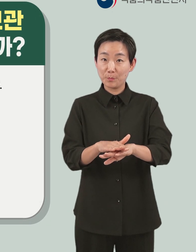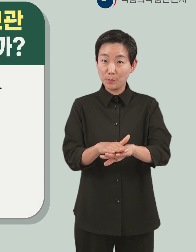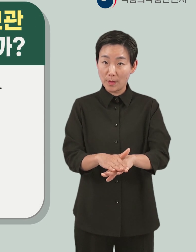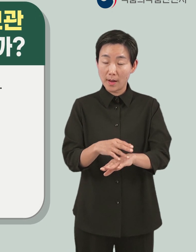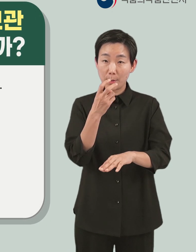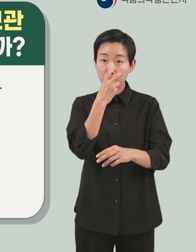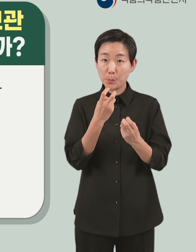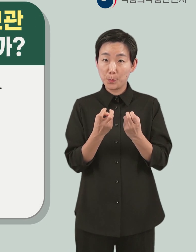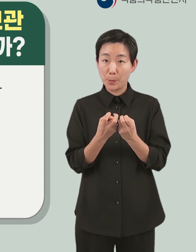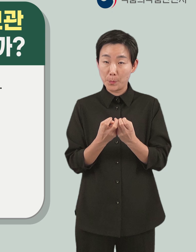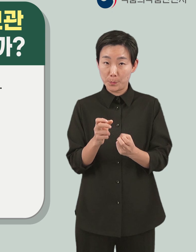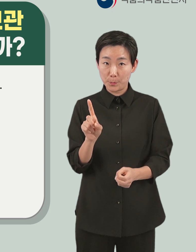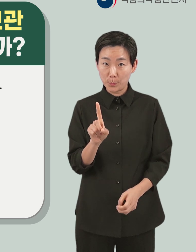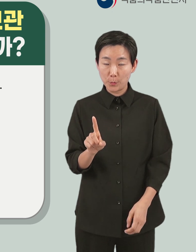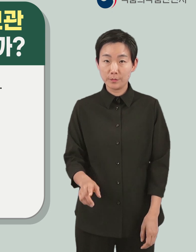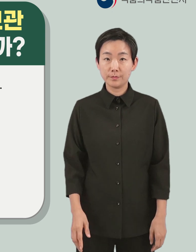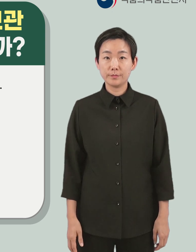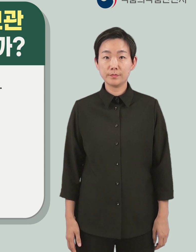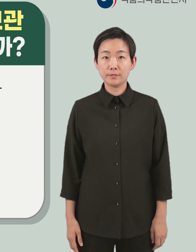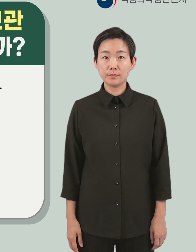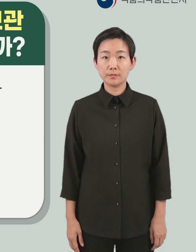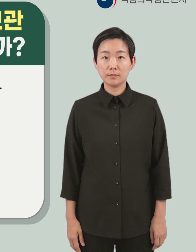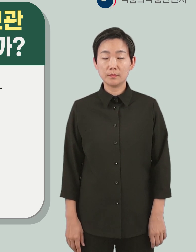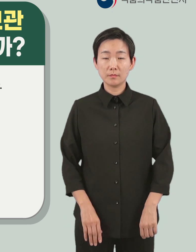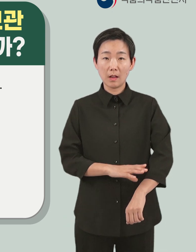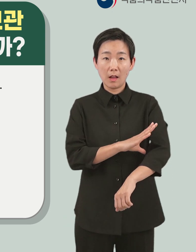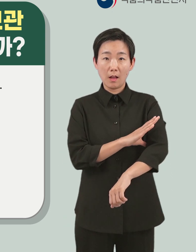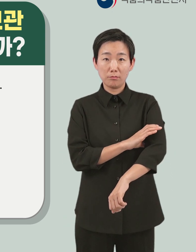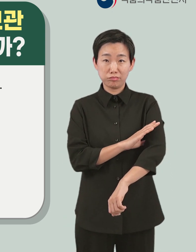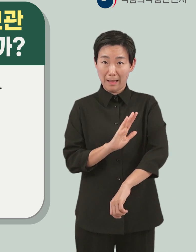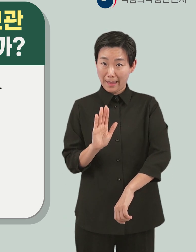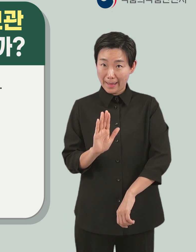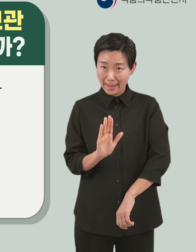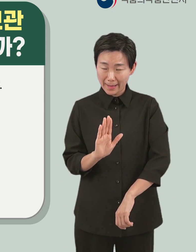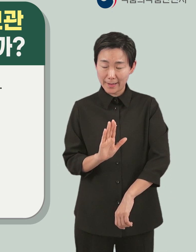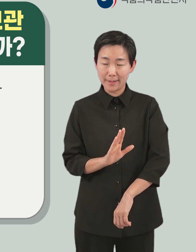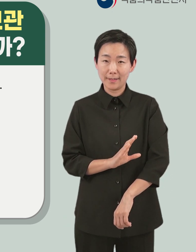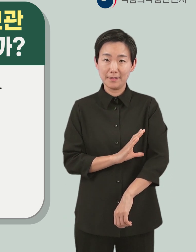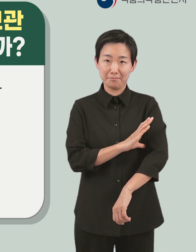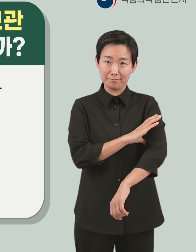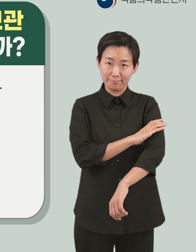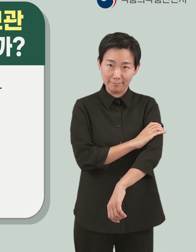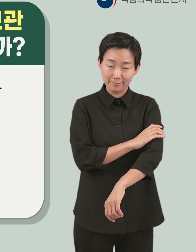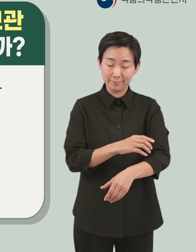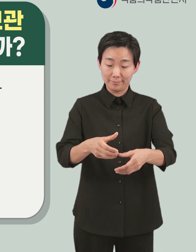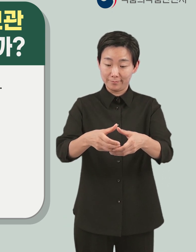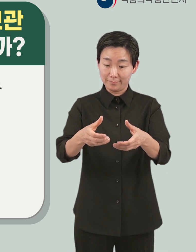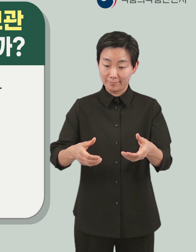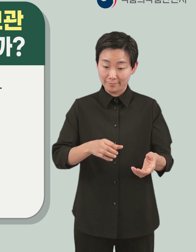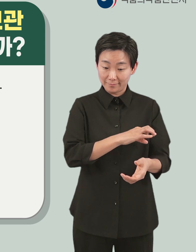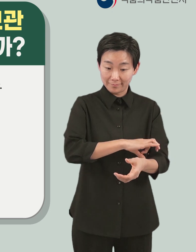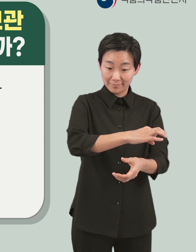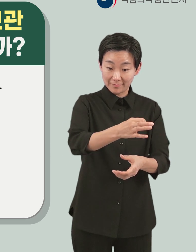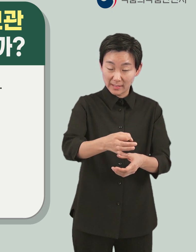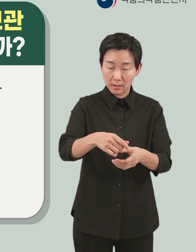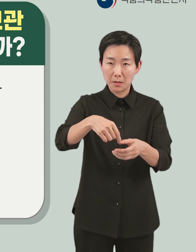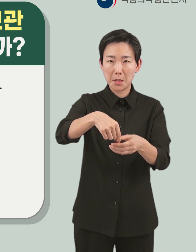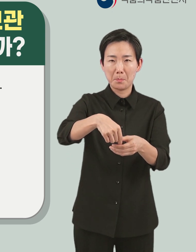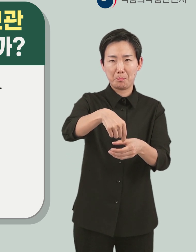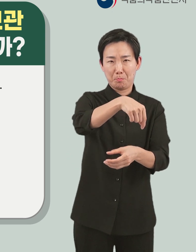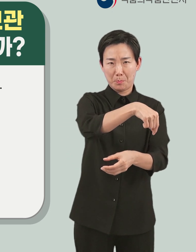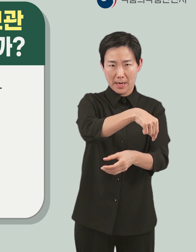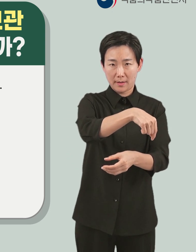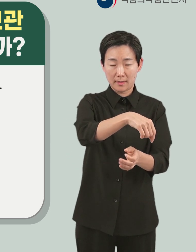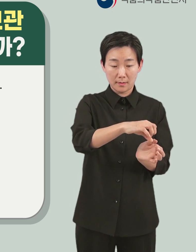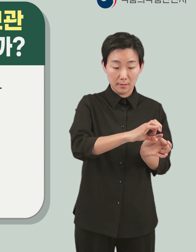이 의료기기의 사용 후 보관 및 관리 방법은 무엇입니까? 의료기기를 사용하지 않을 때는 커프와 본체를